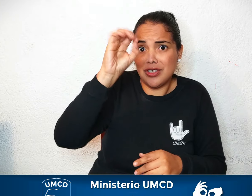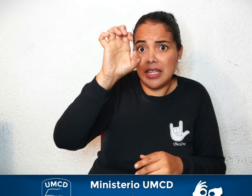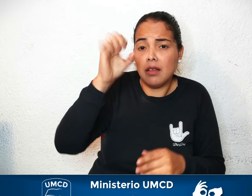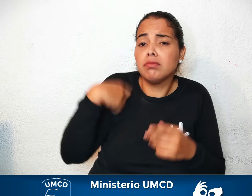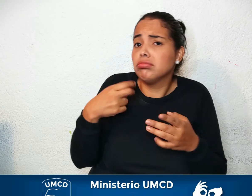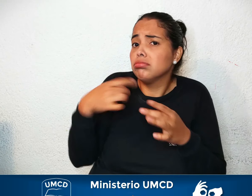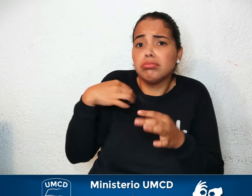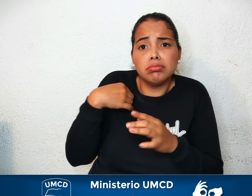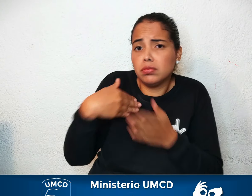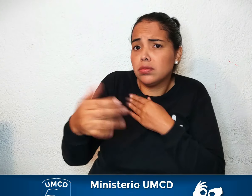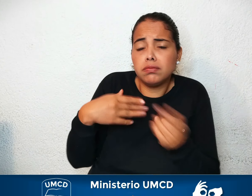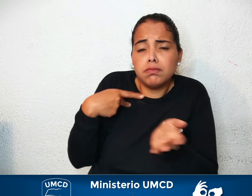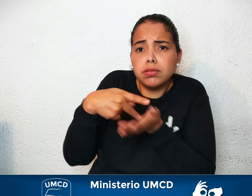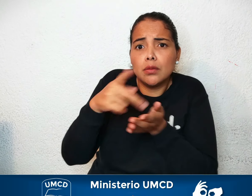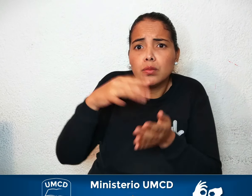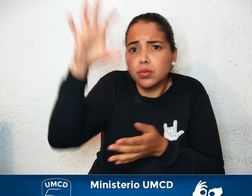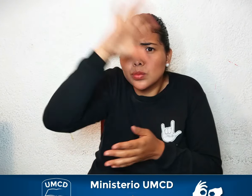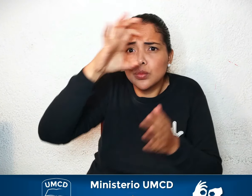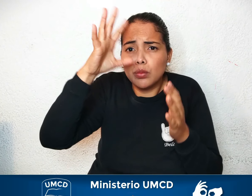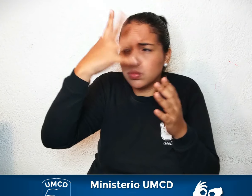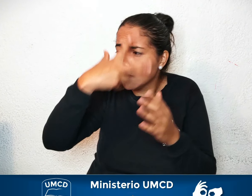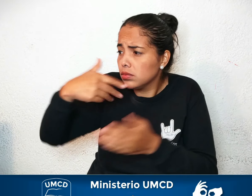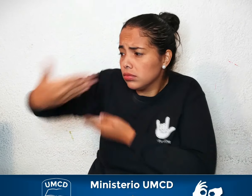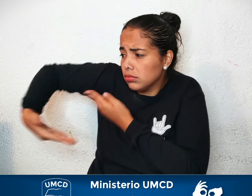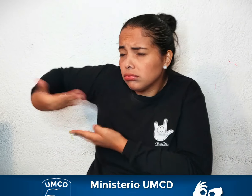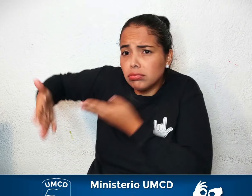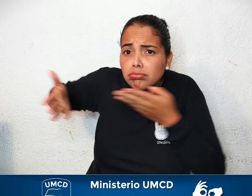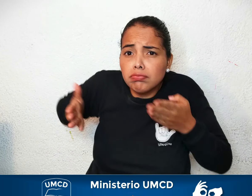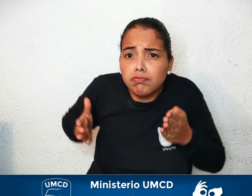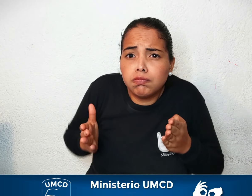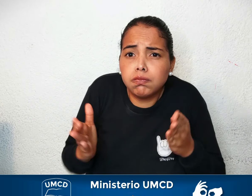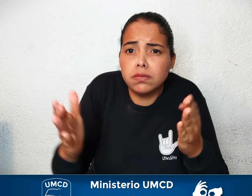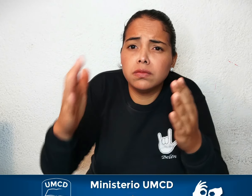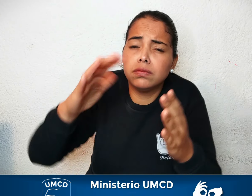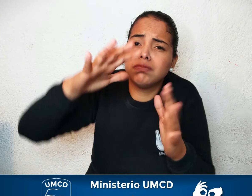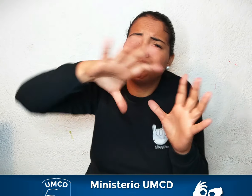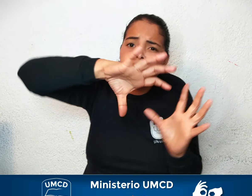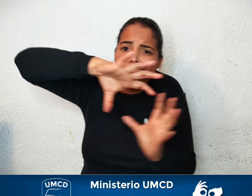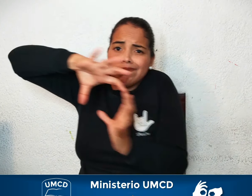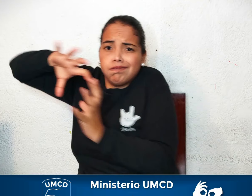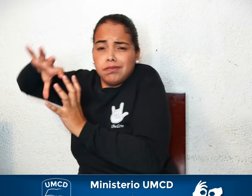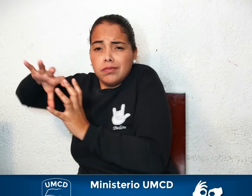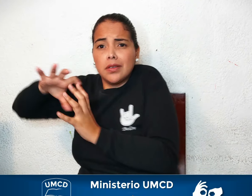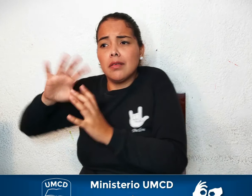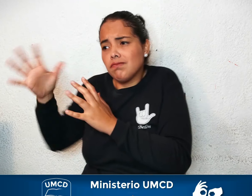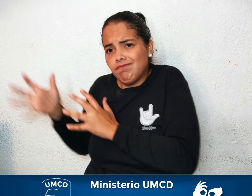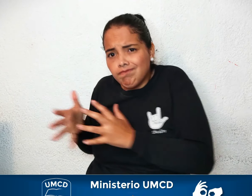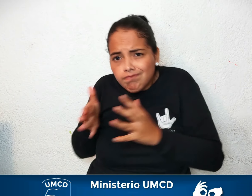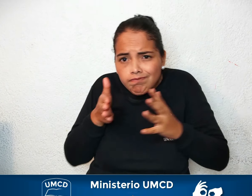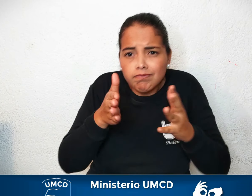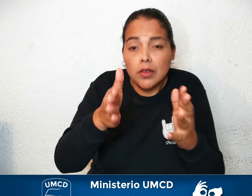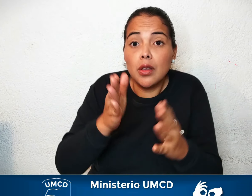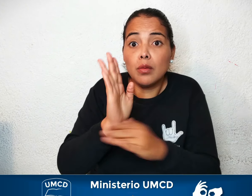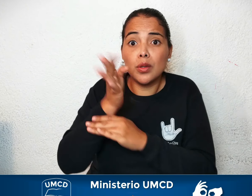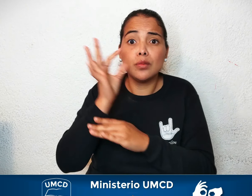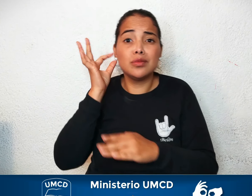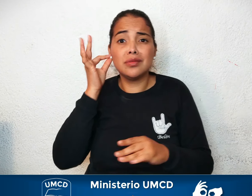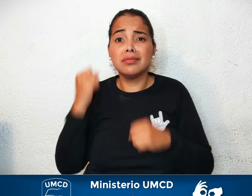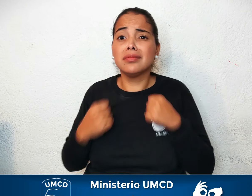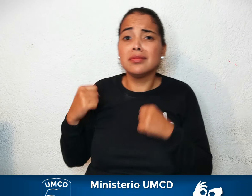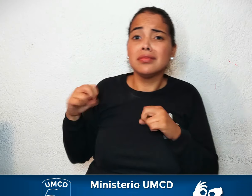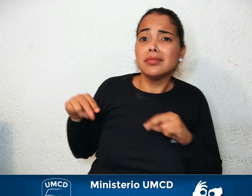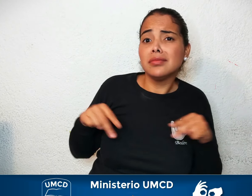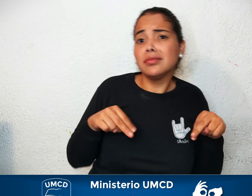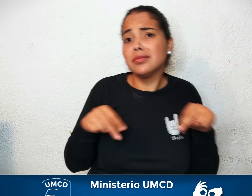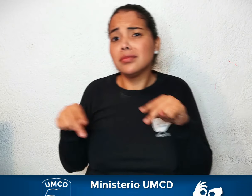había ofrecido un sepulcro y fueron allá y pusieron el cuerpo del Señor. Y algunas de las mujeres, María Magdalena y otras